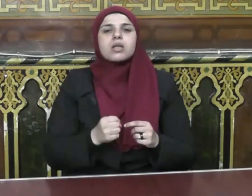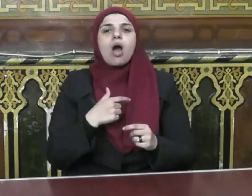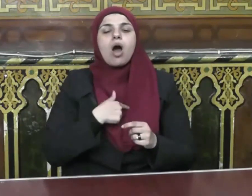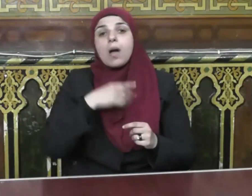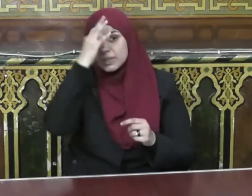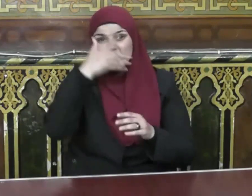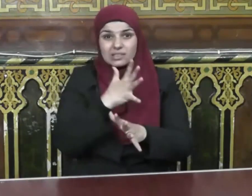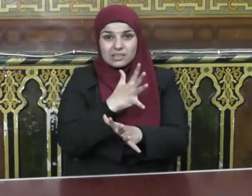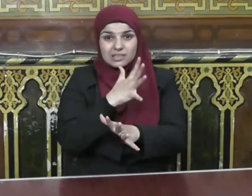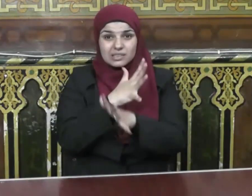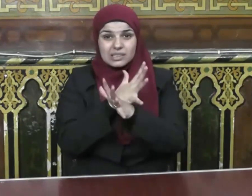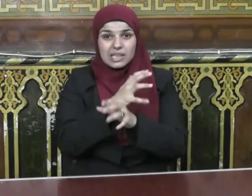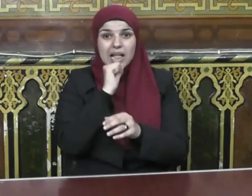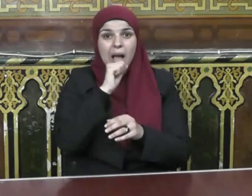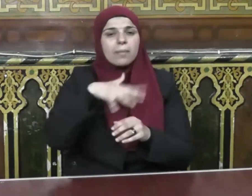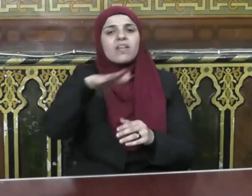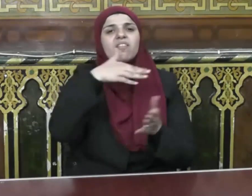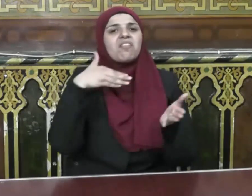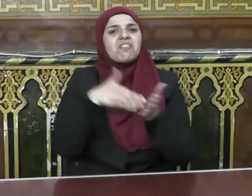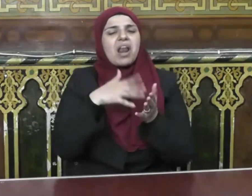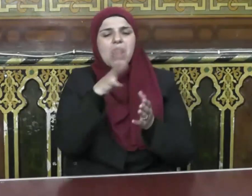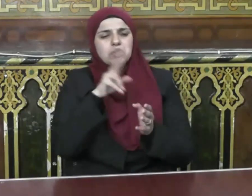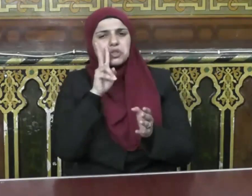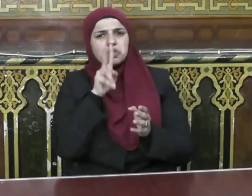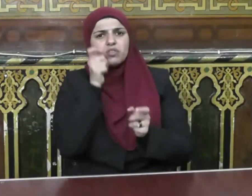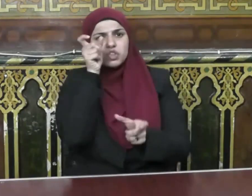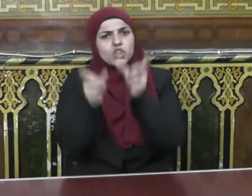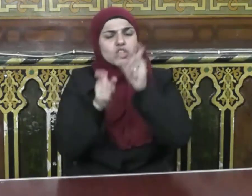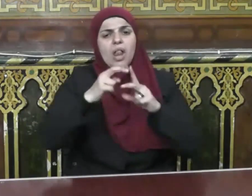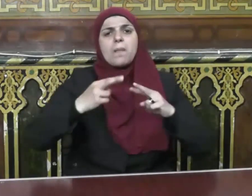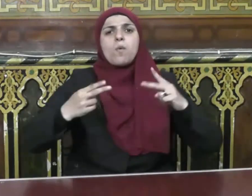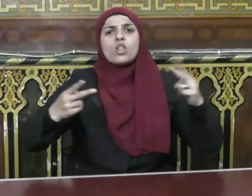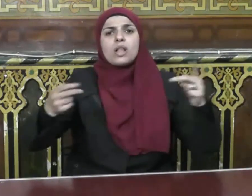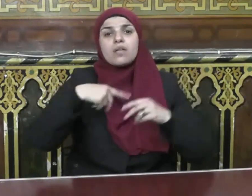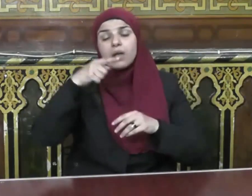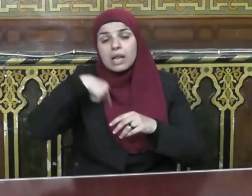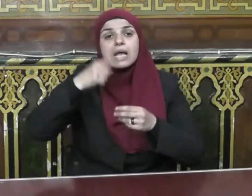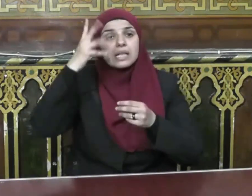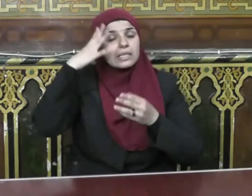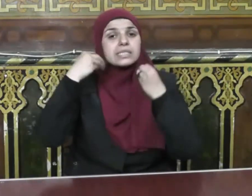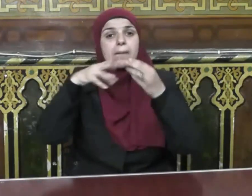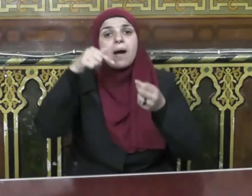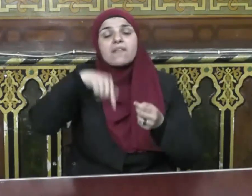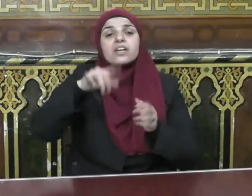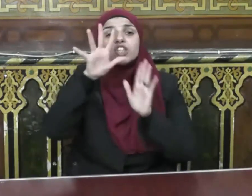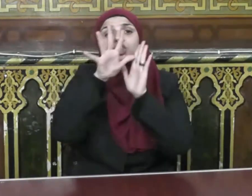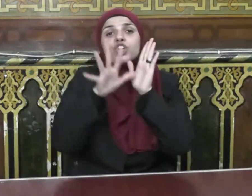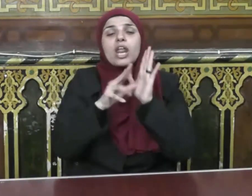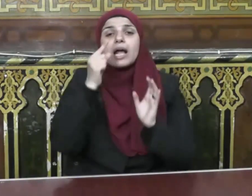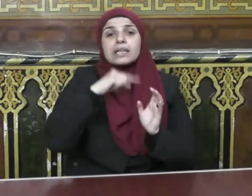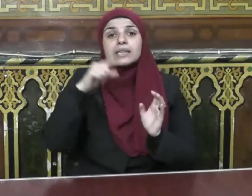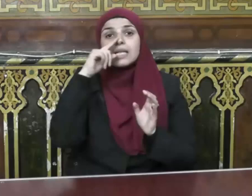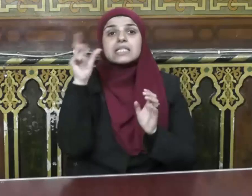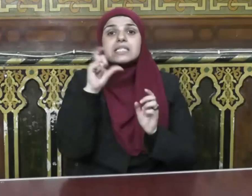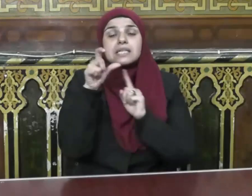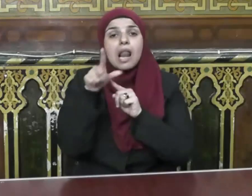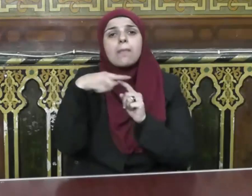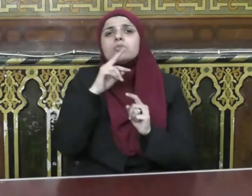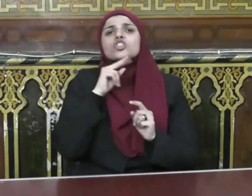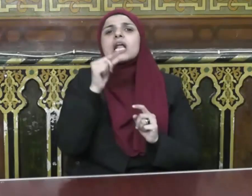التشدد فيحسنه كل أحد. إن السماحة في الشريعة الإسلامية ليست كلمة